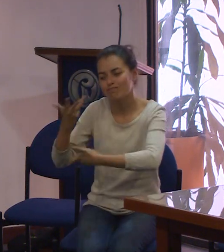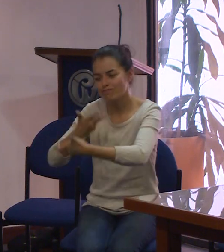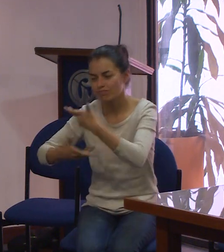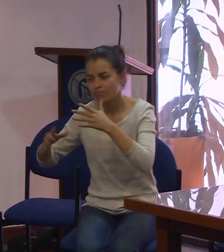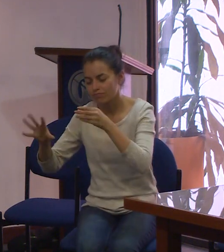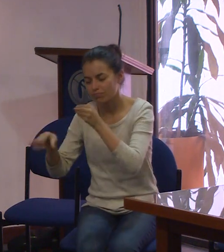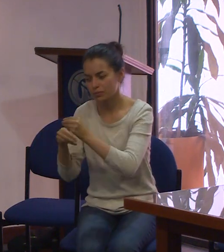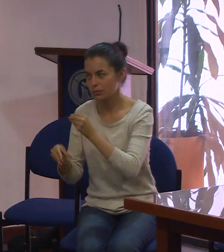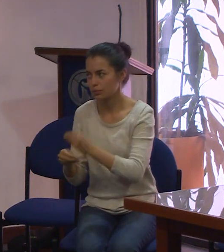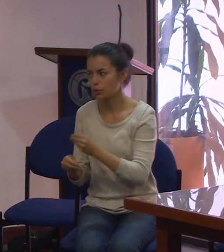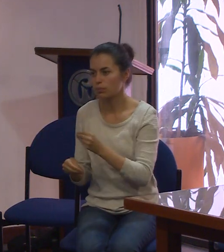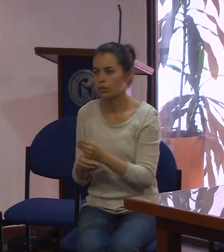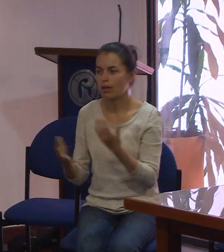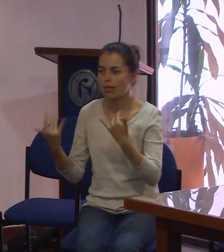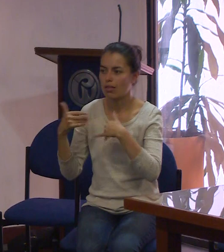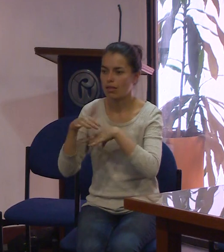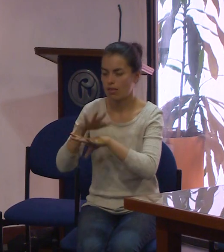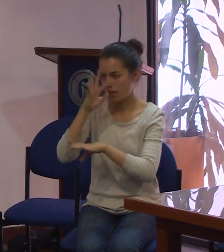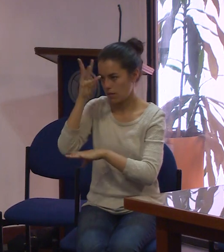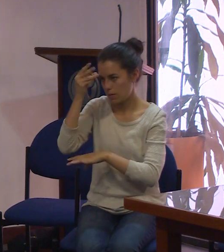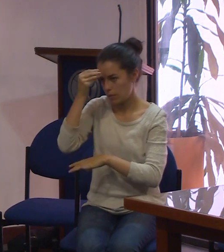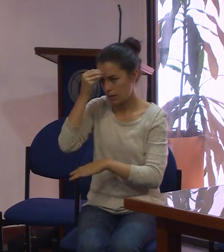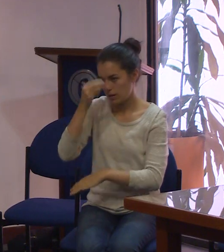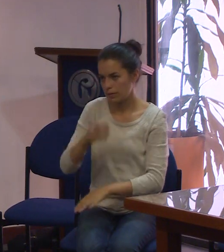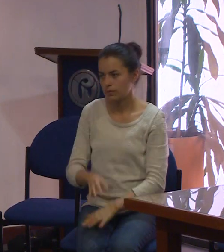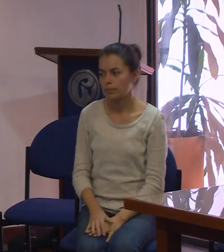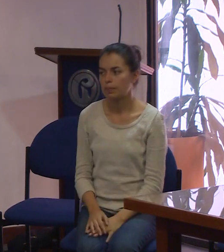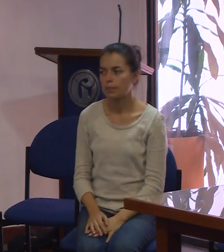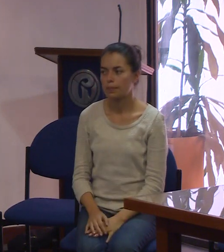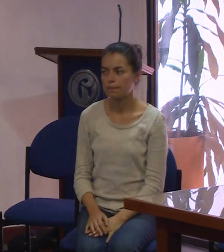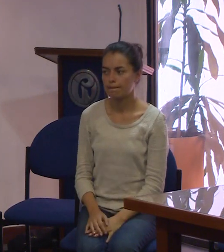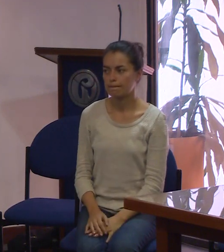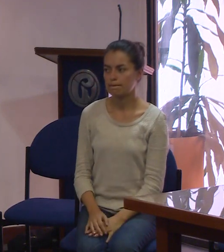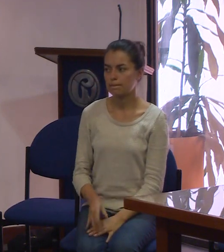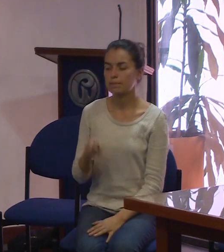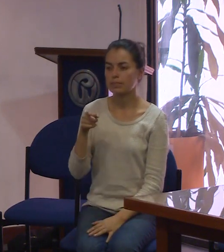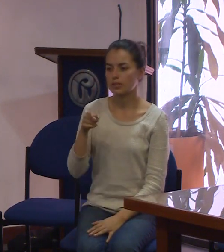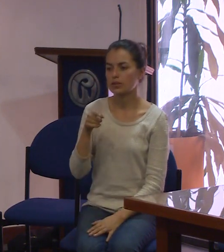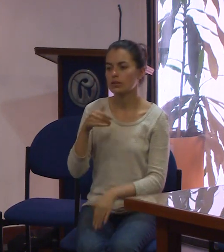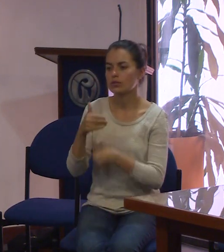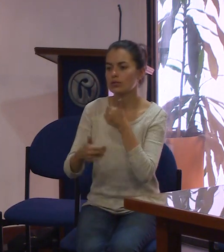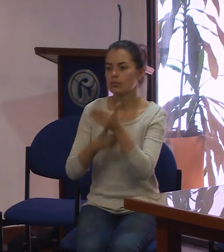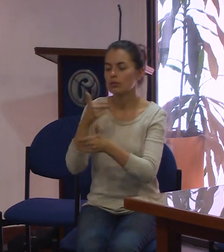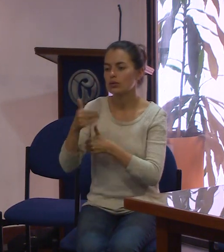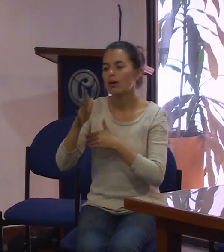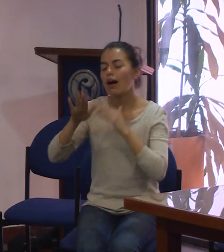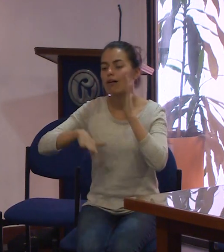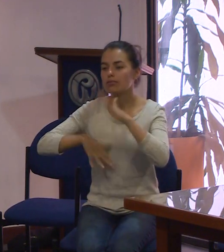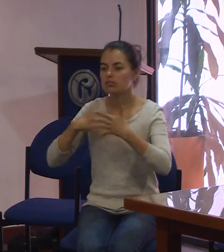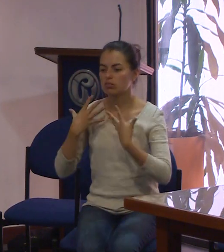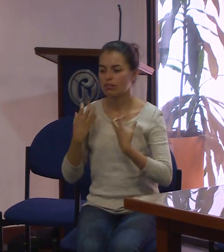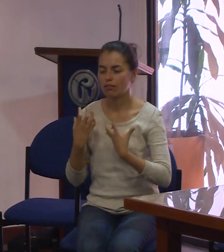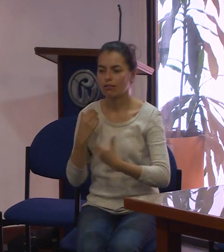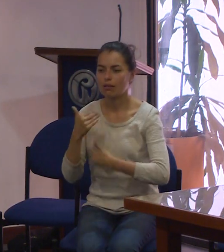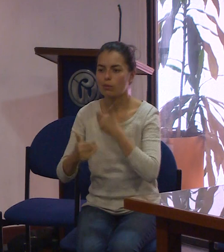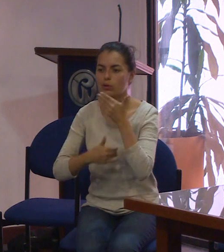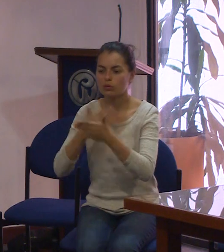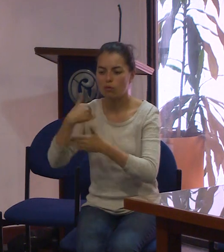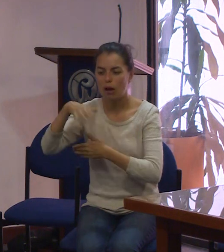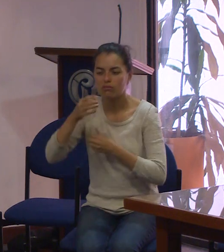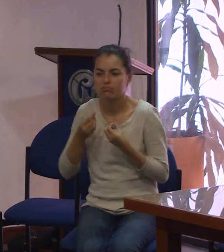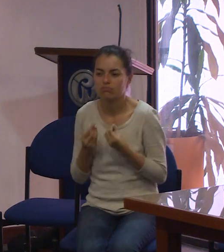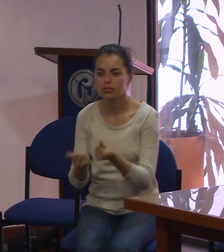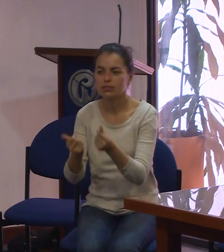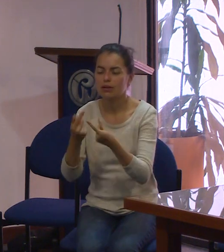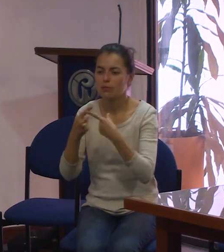manera interdisciplinar y transdisciplinar. Esos son procesos, a veces uno quisiera que estos procesos fueran más